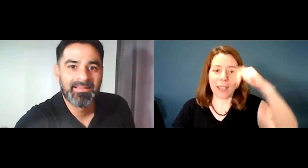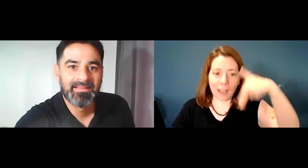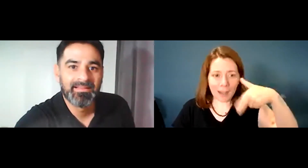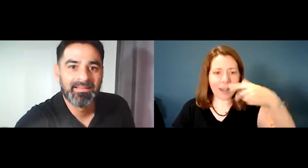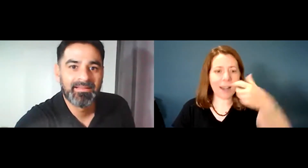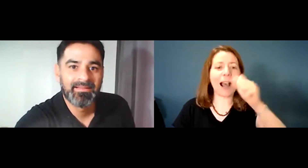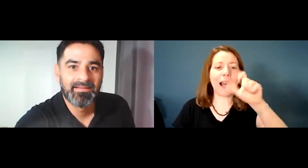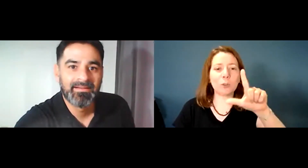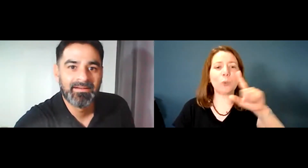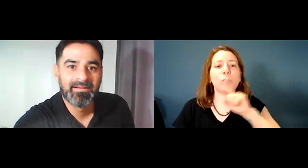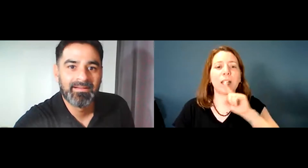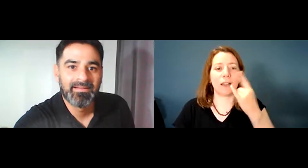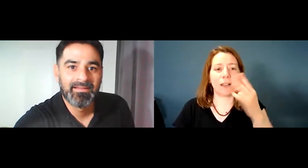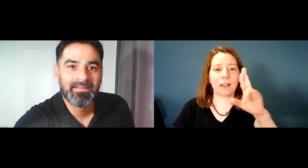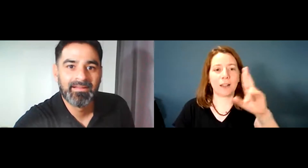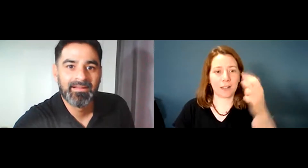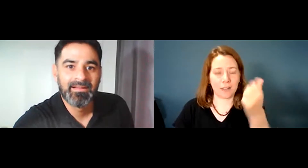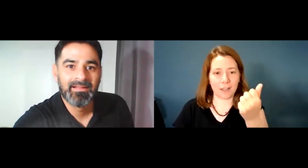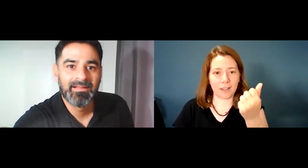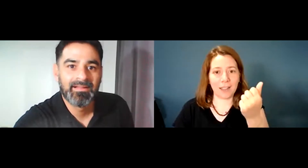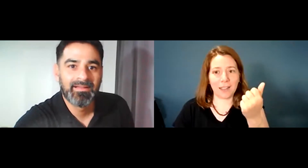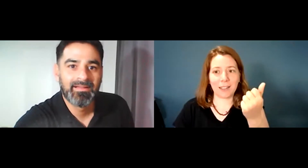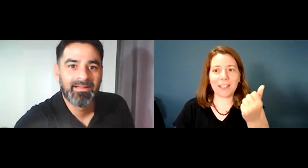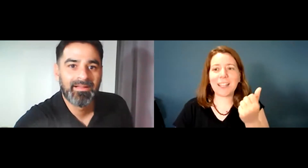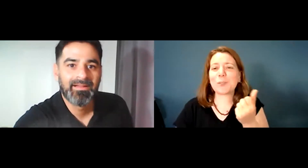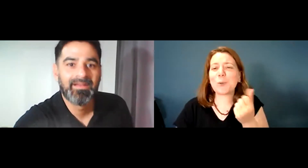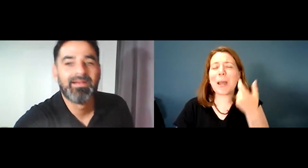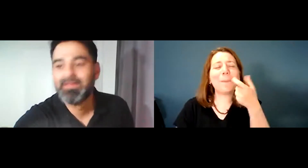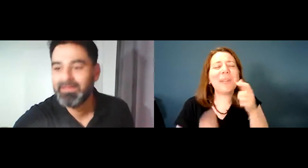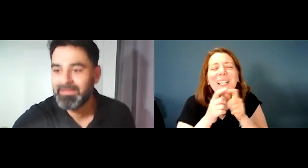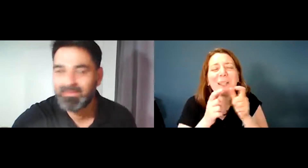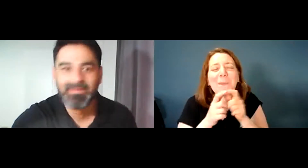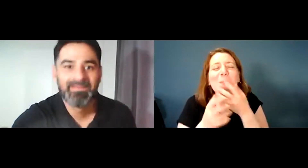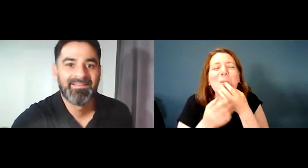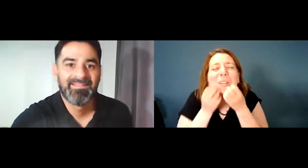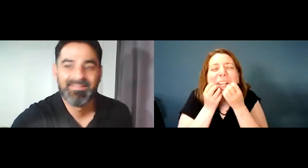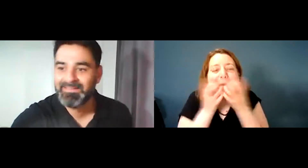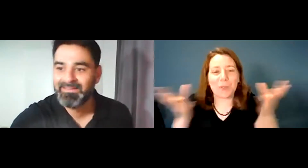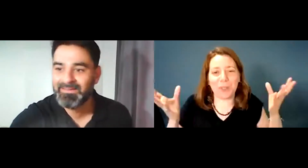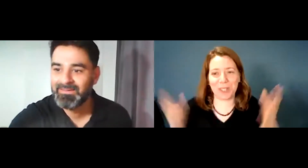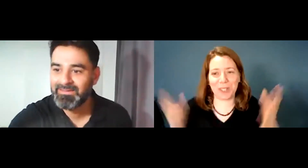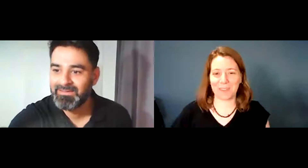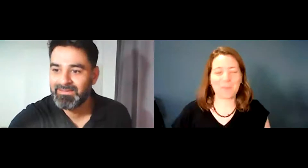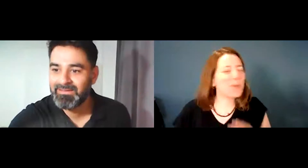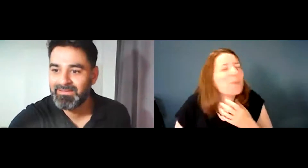en altura. Sí, es preciosa. Es una peli muy hermosa.